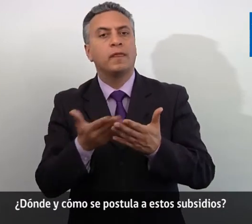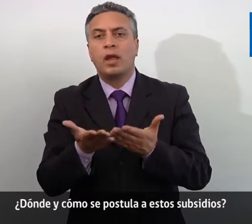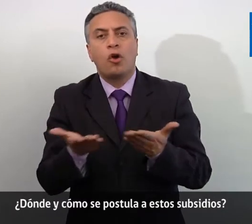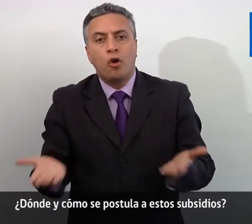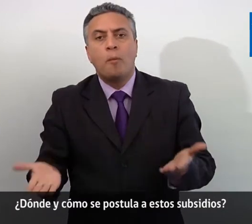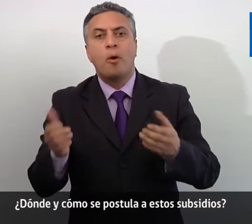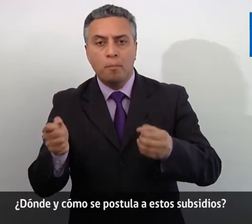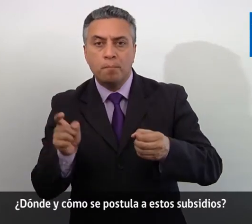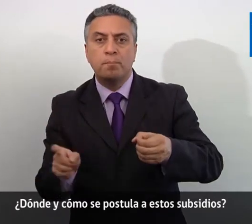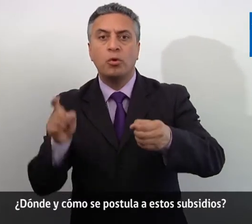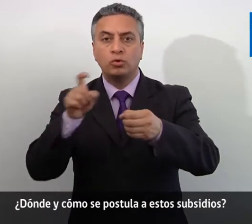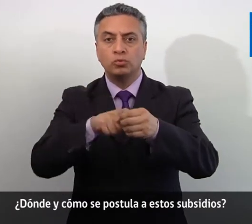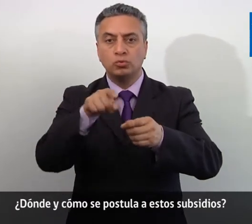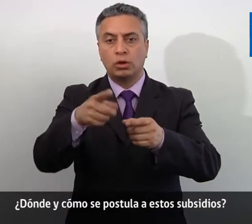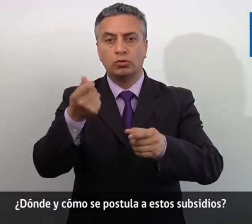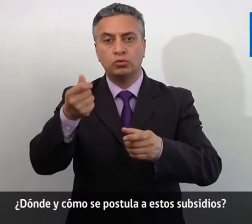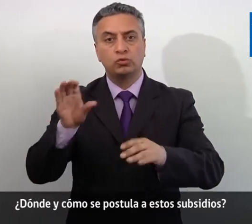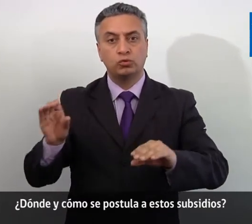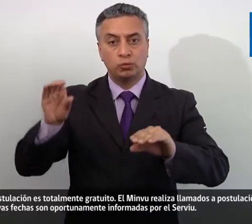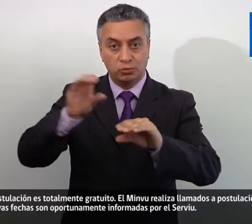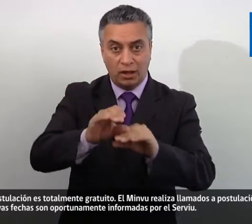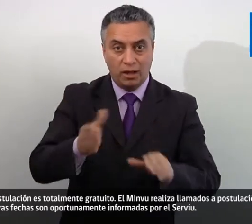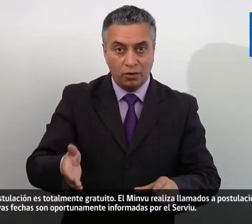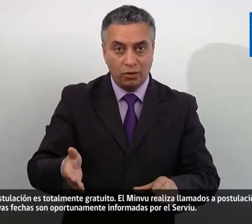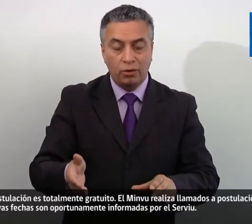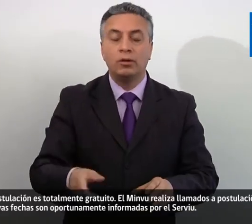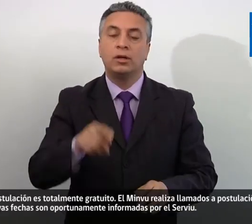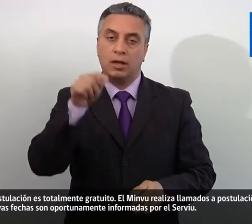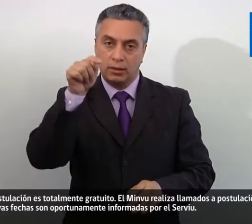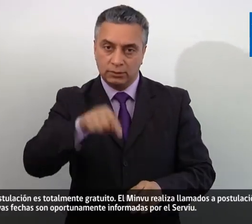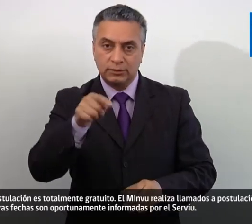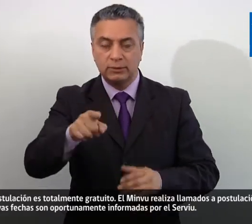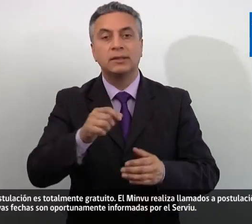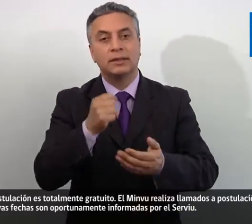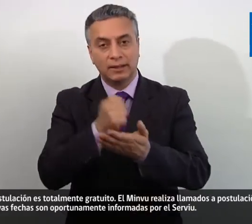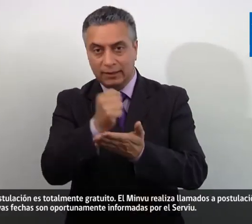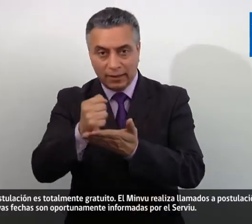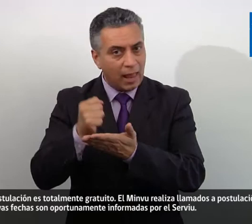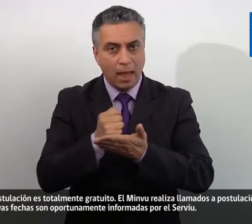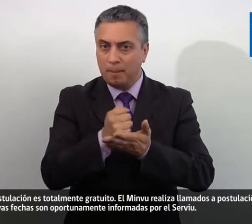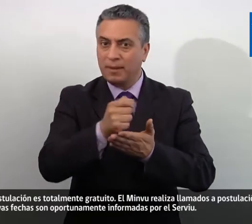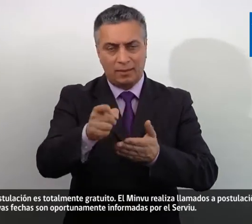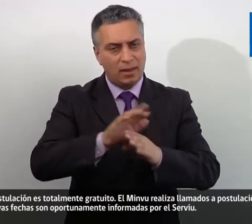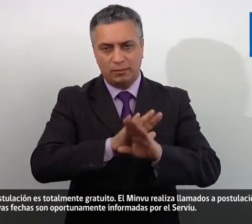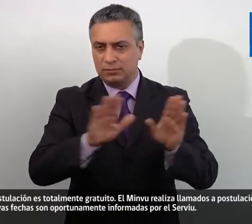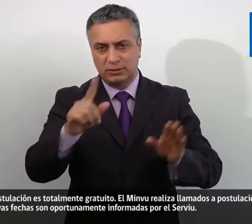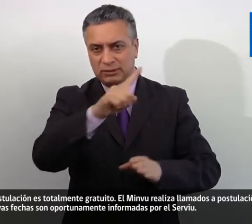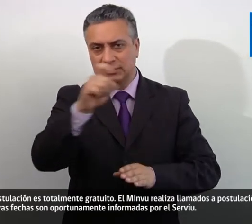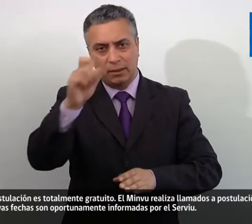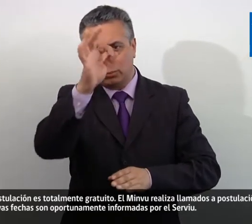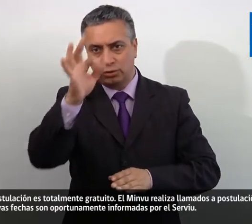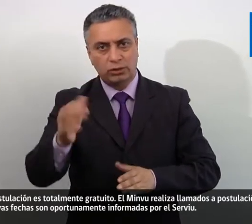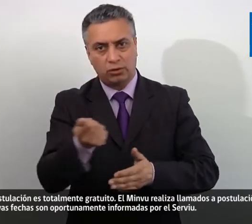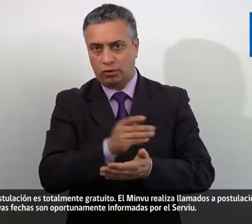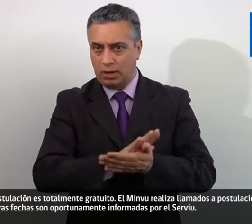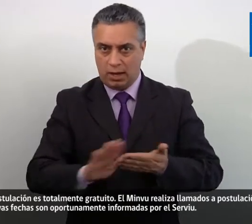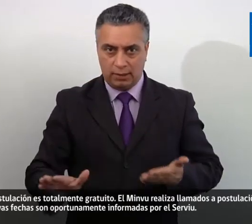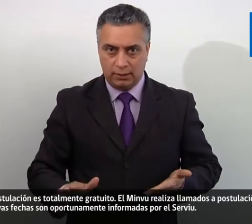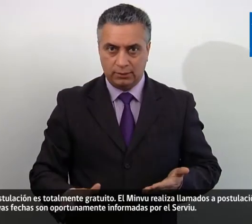se postula a estos subsidios? El trámite de postulación es totalmente gratuito. El